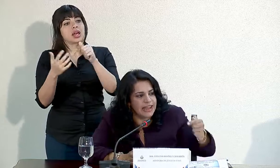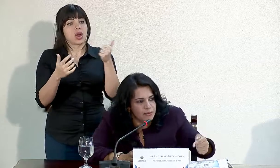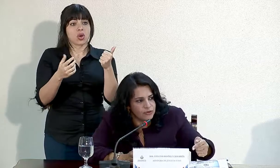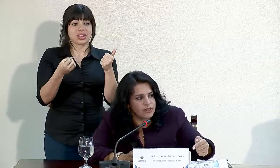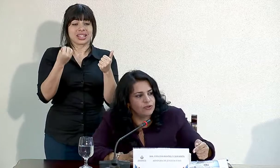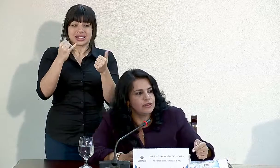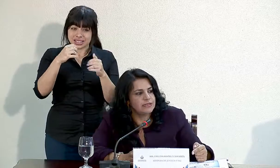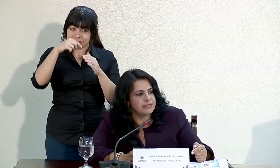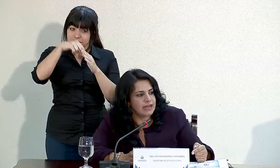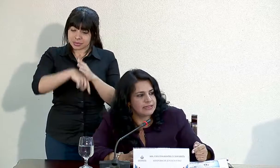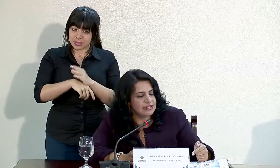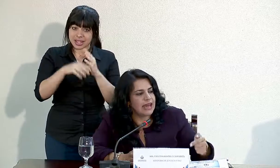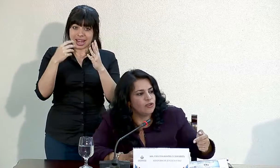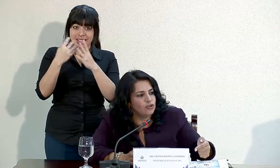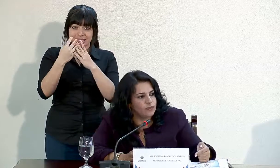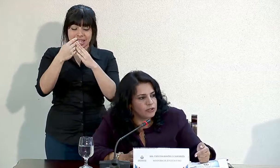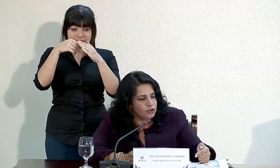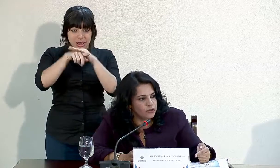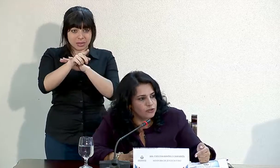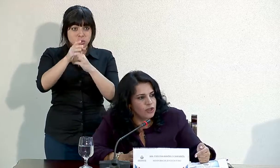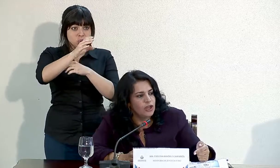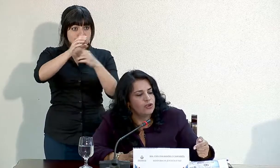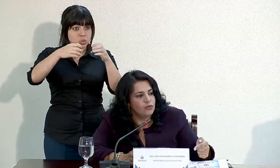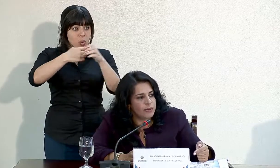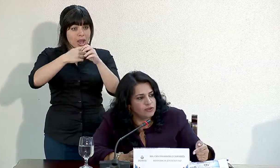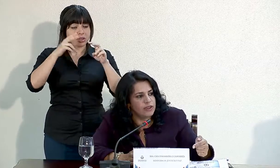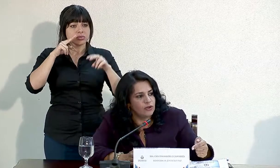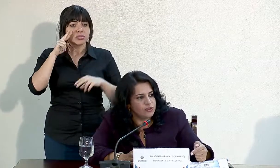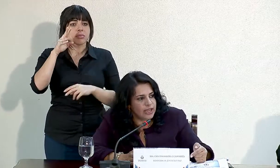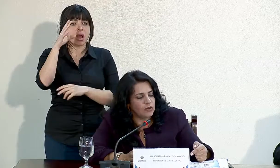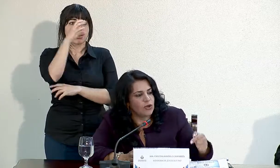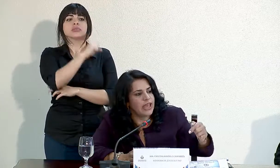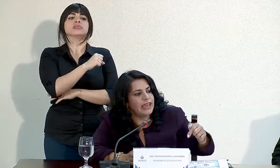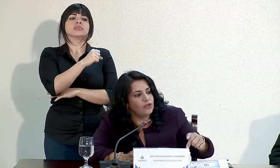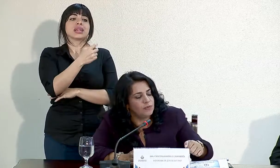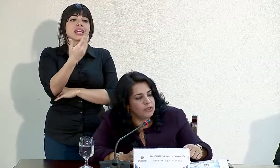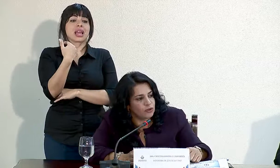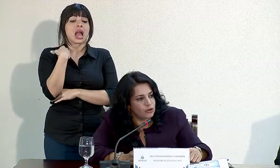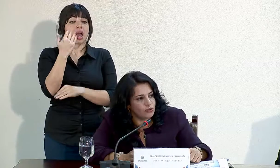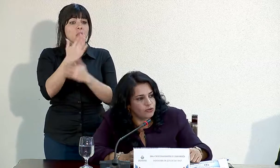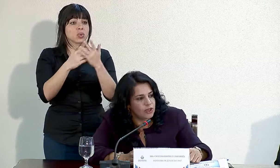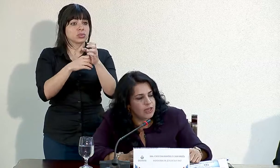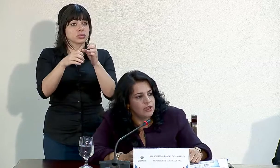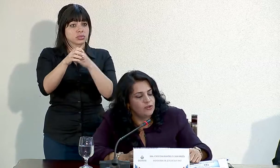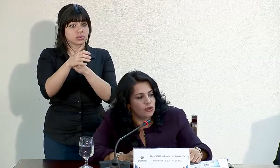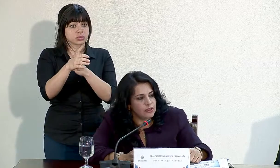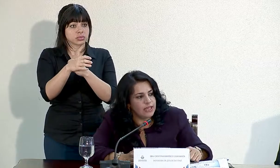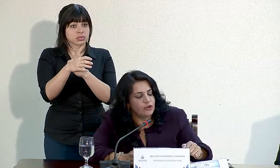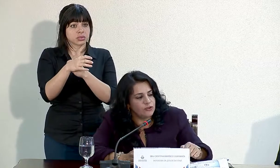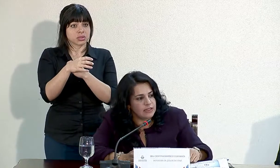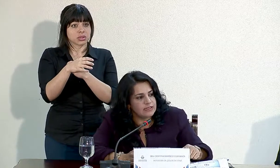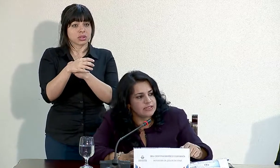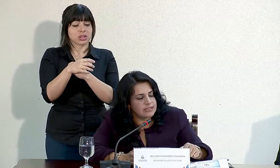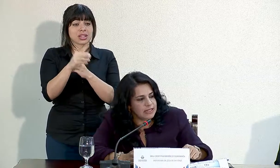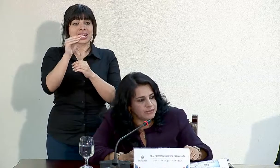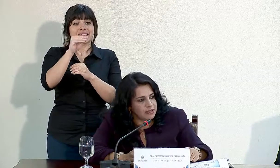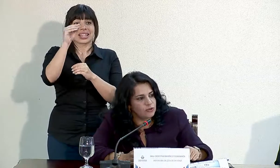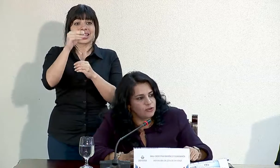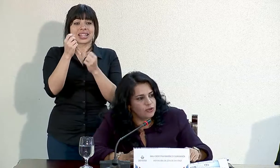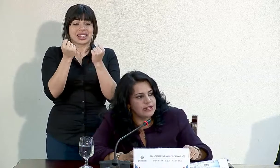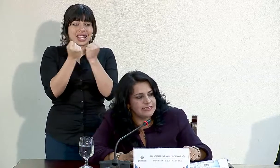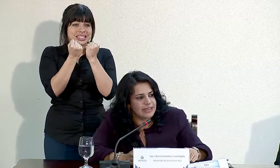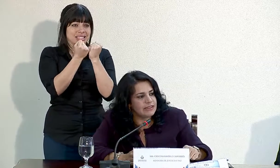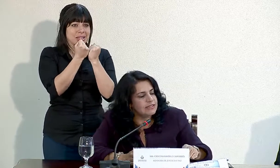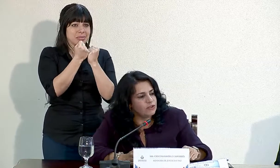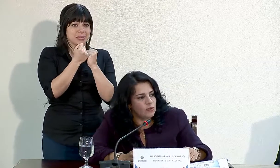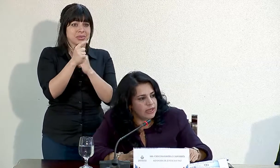si entramos dentro de esas cárceles a los dormitorios, nos vamos a encontrar con que hay dormitorios donde los índices de hacinamiento